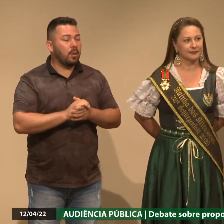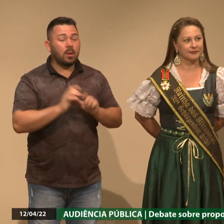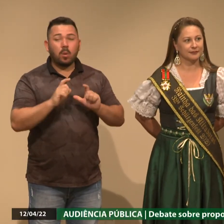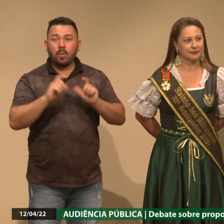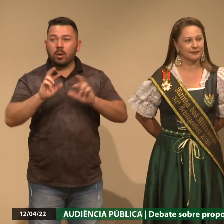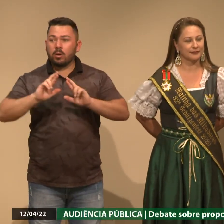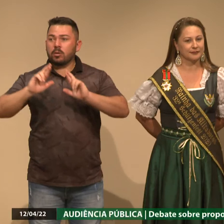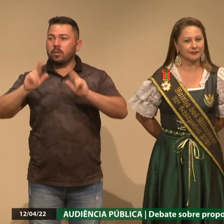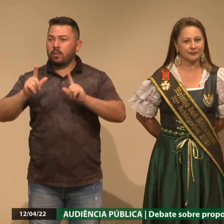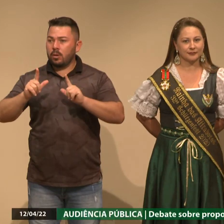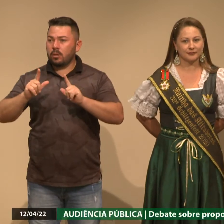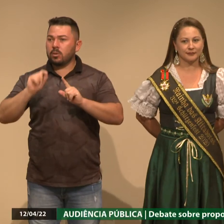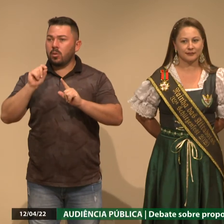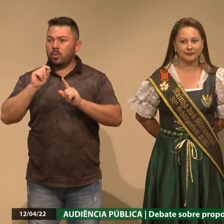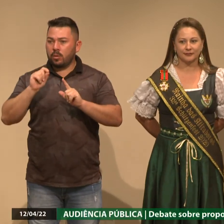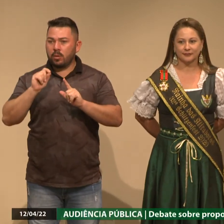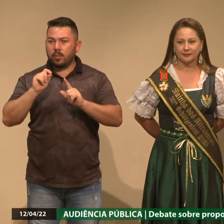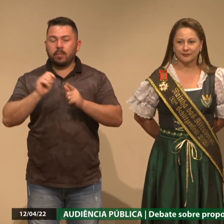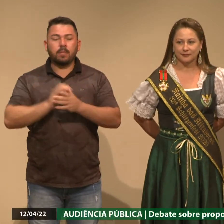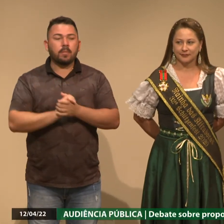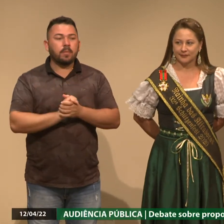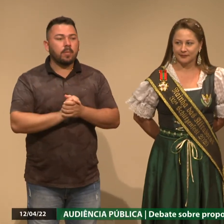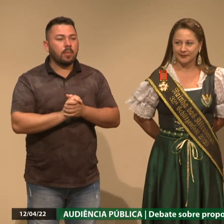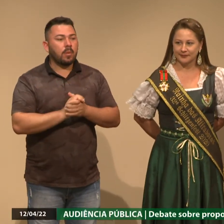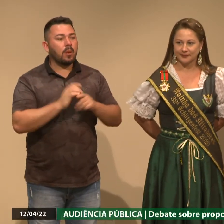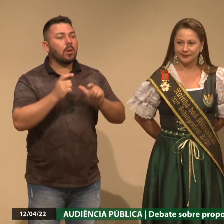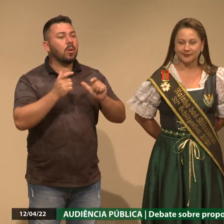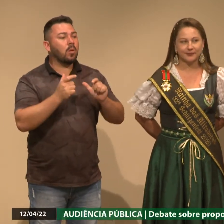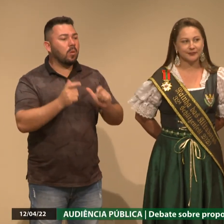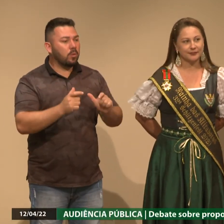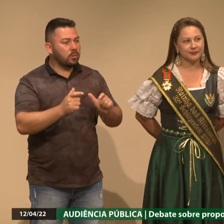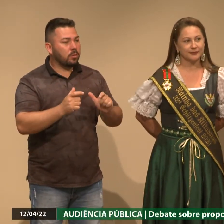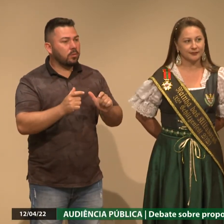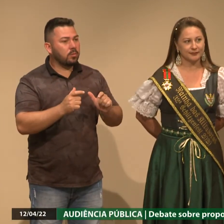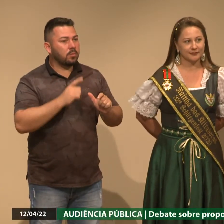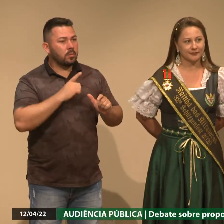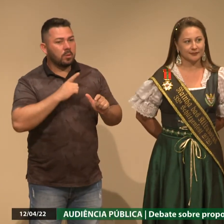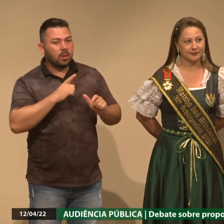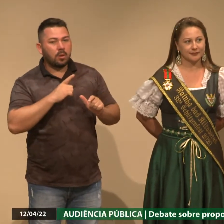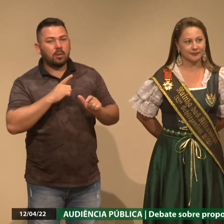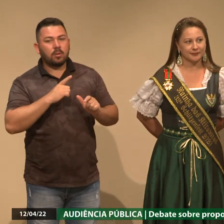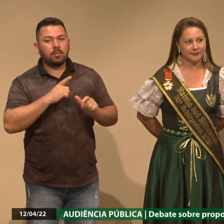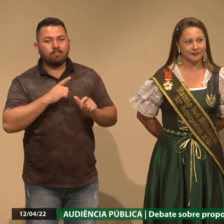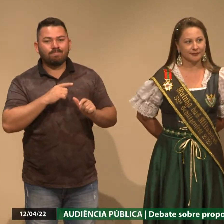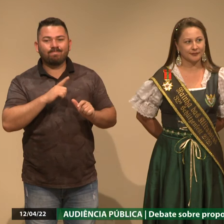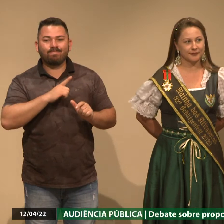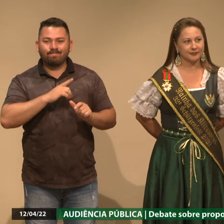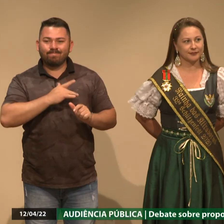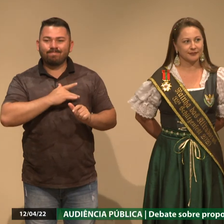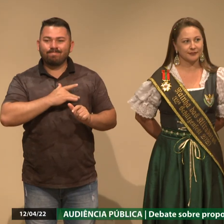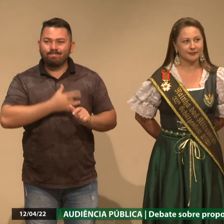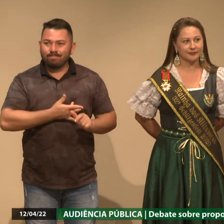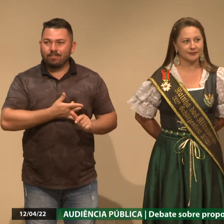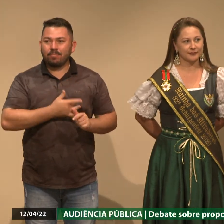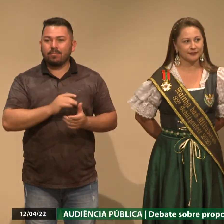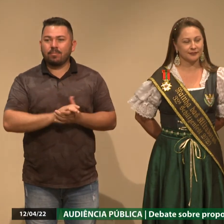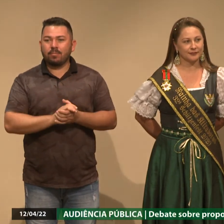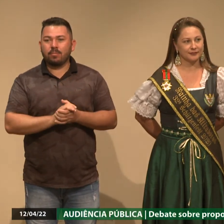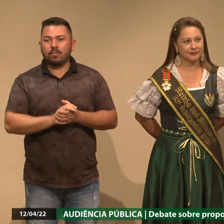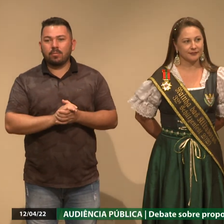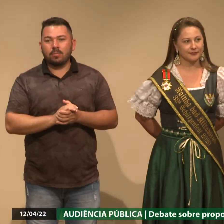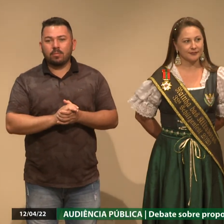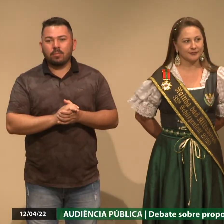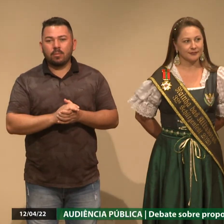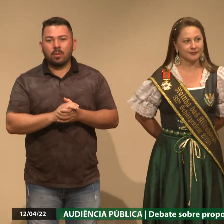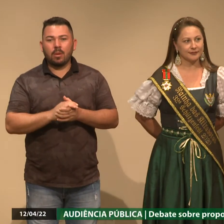grande diferença de sociedade de tire Clube de Tiro onde alguns abnegados a duras penas vem